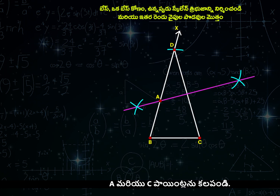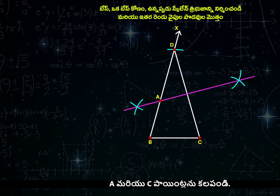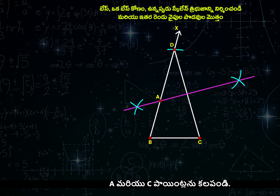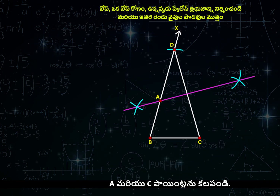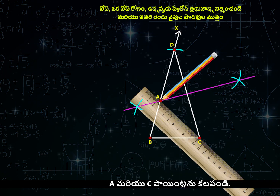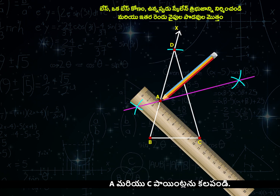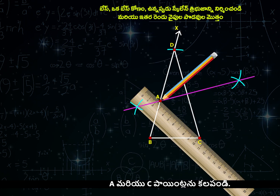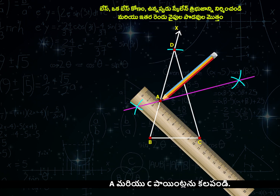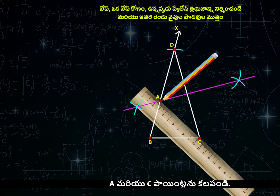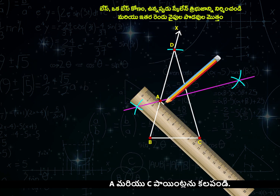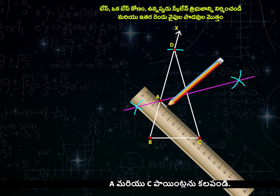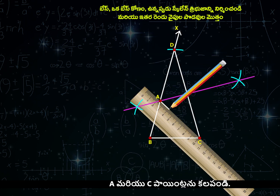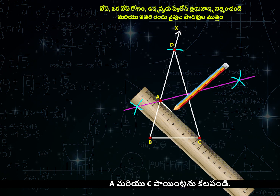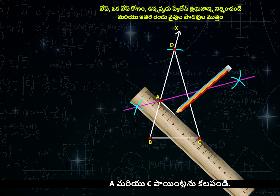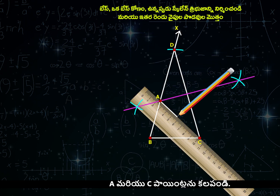మరియు సి పాయింట్లను కలపండి.